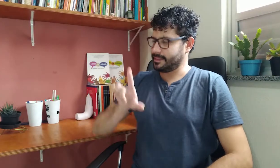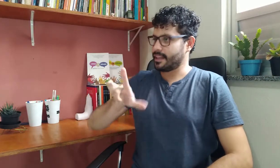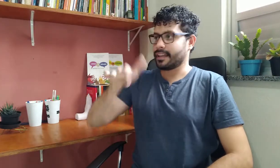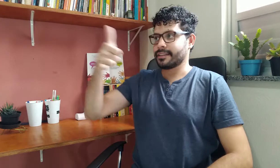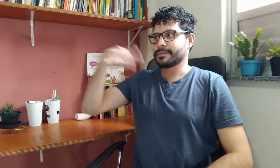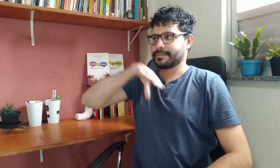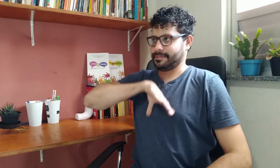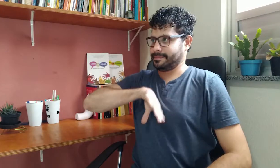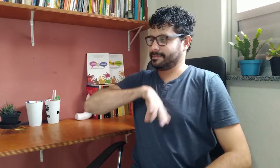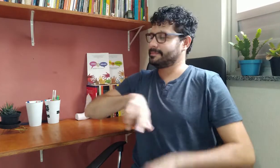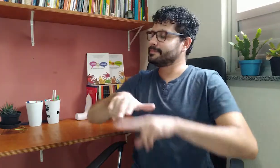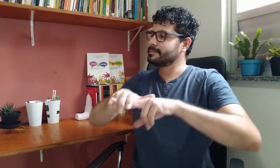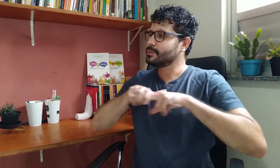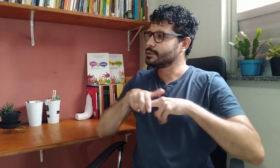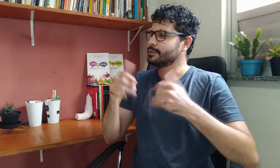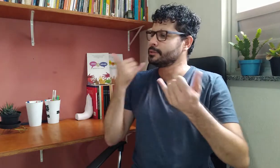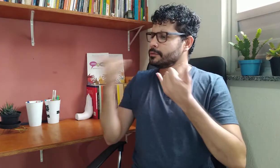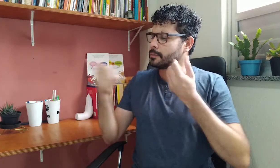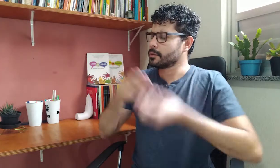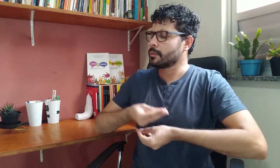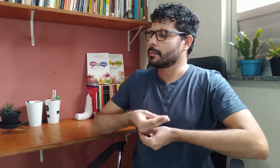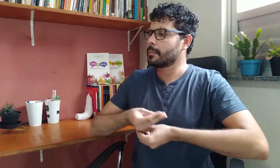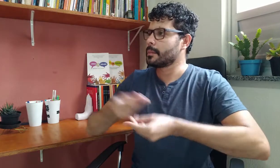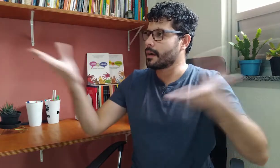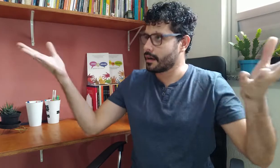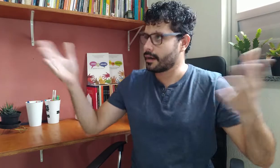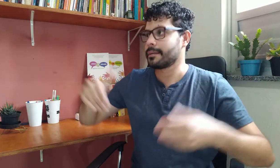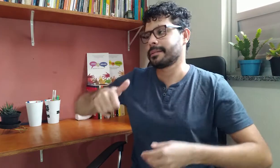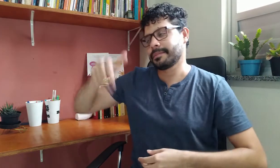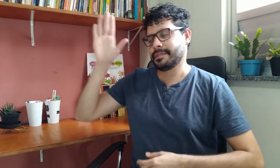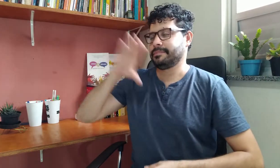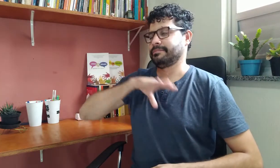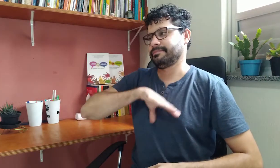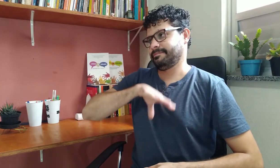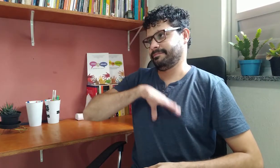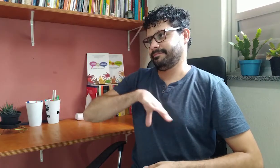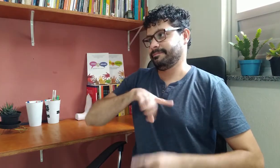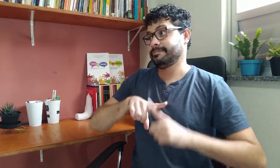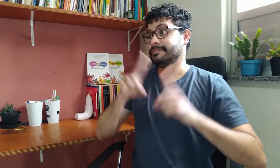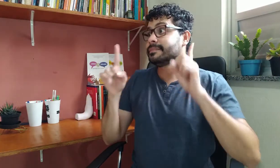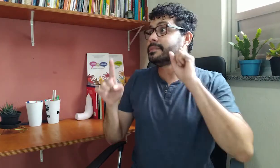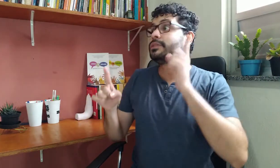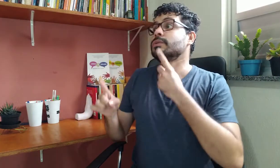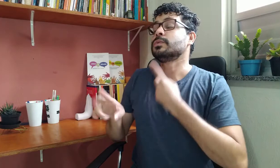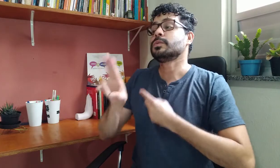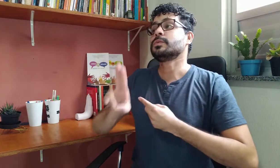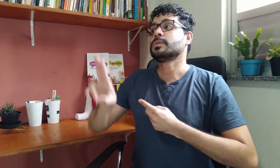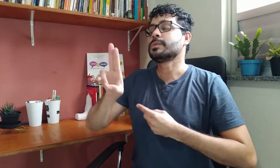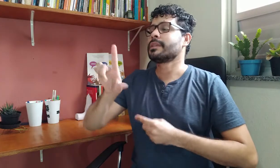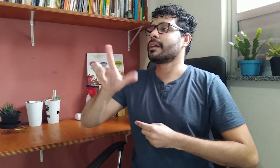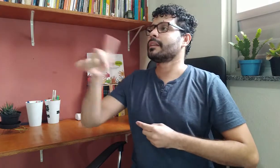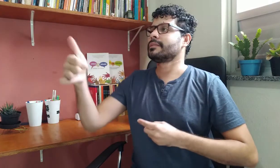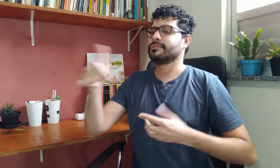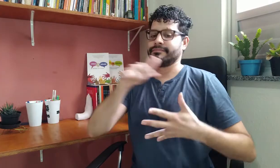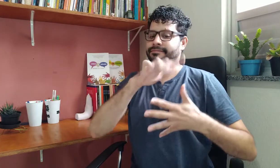são disponibilizadas majoritariamente na língua portuguesa. No entanto, o surdo utiliza a Libras como primeira